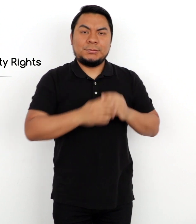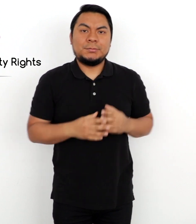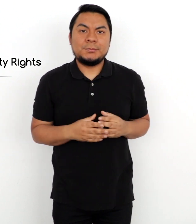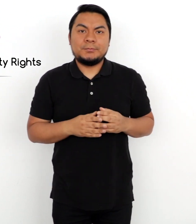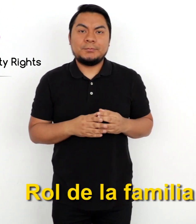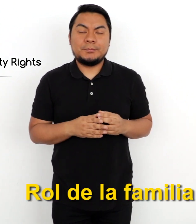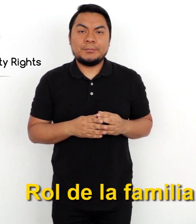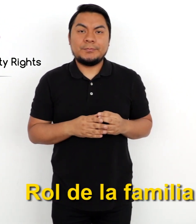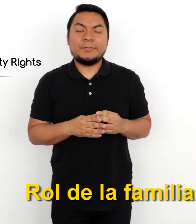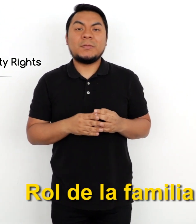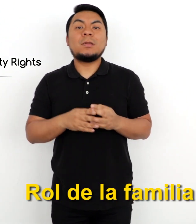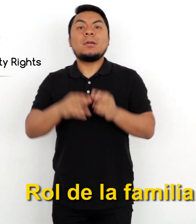ROL DE LA FAMILIA